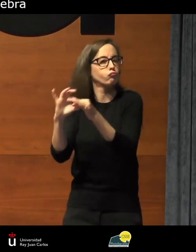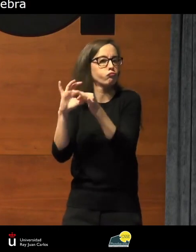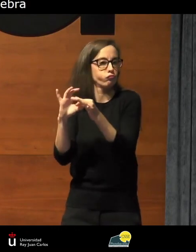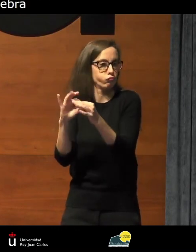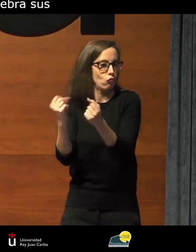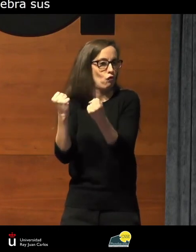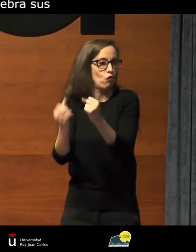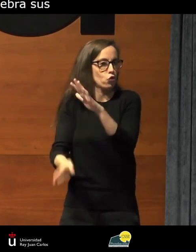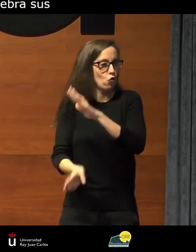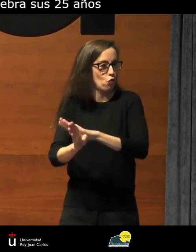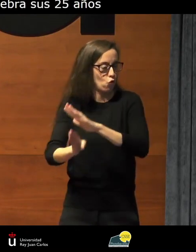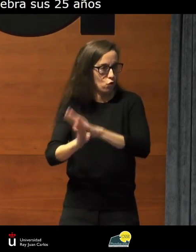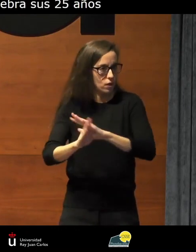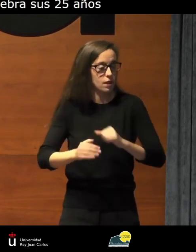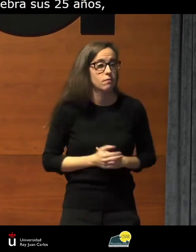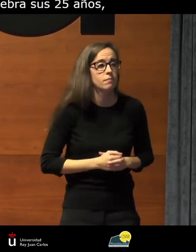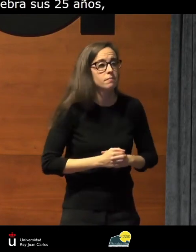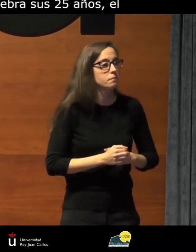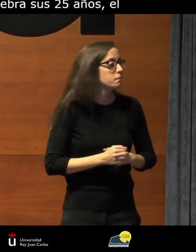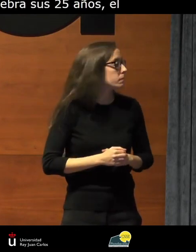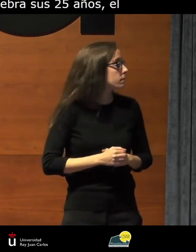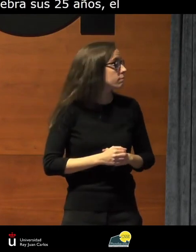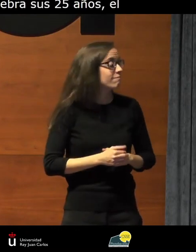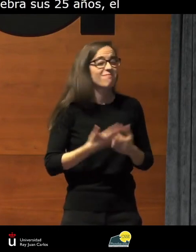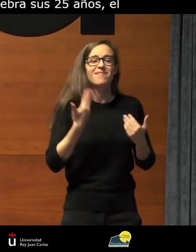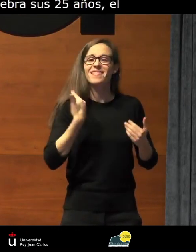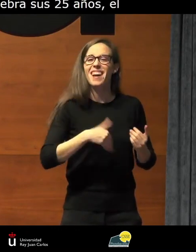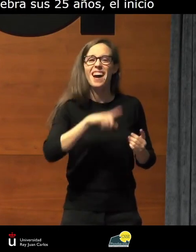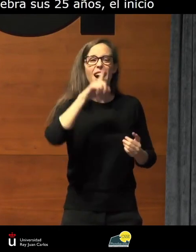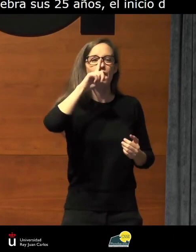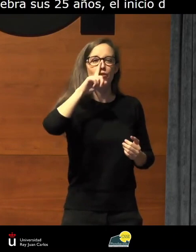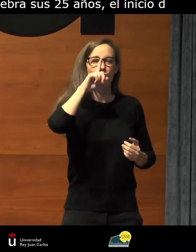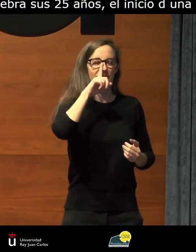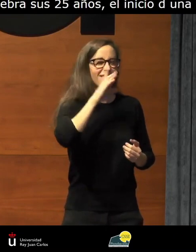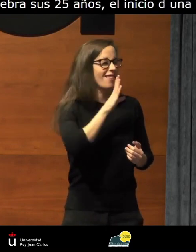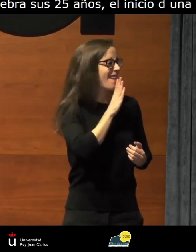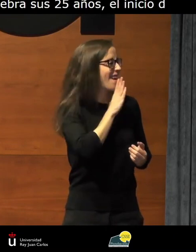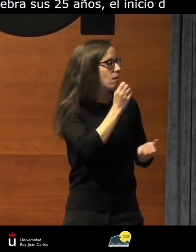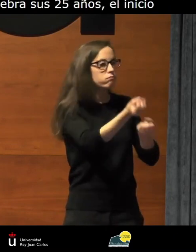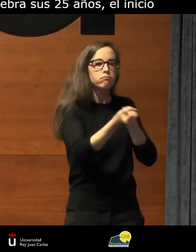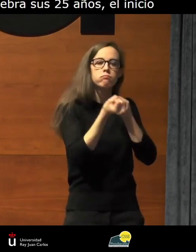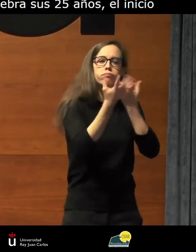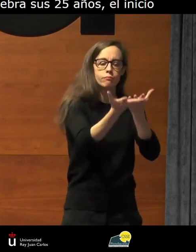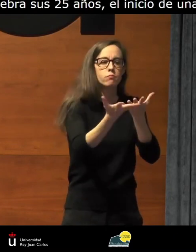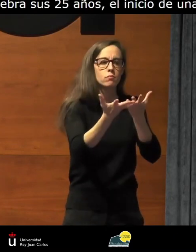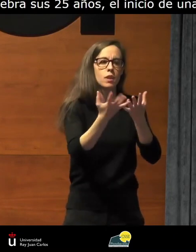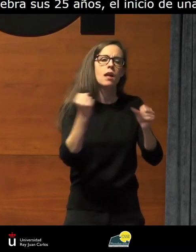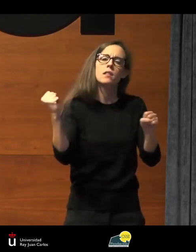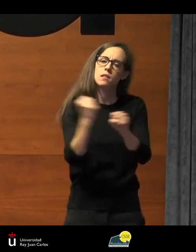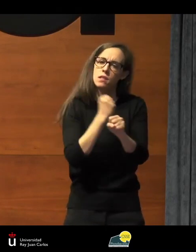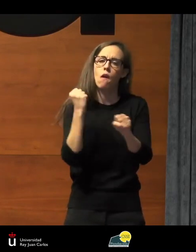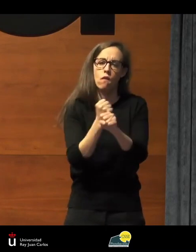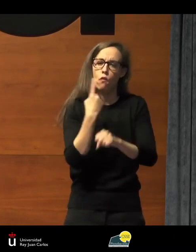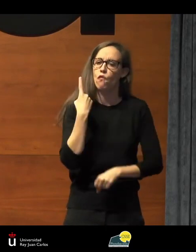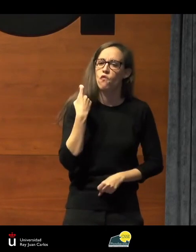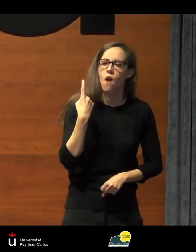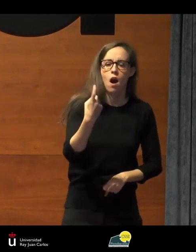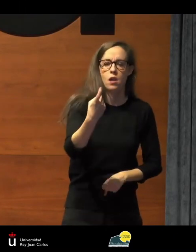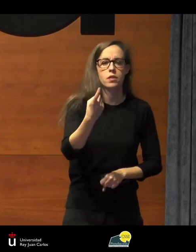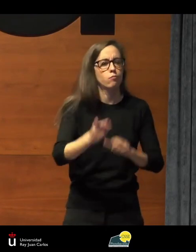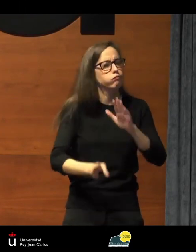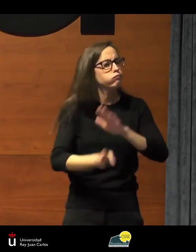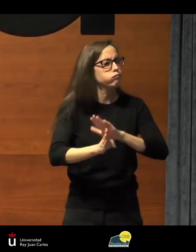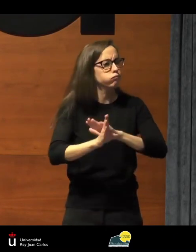Aún así, como ha señalado Roberto, queda mucho camino por recorrer. Debemos